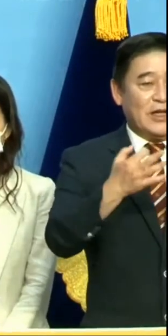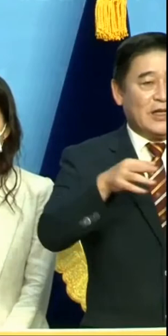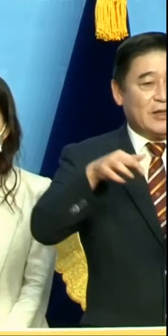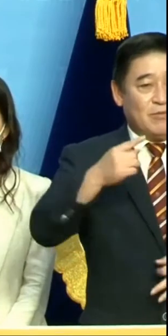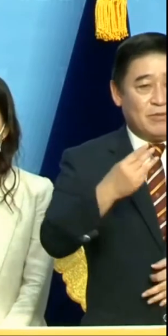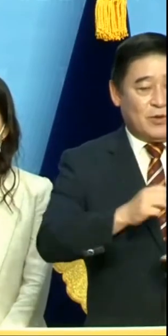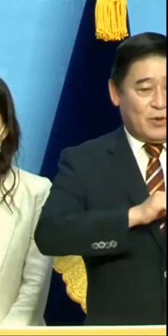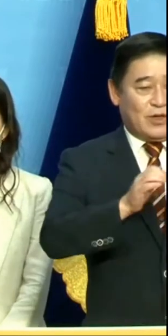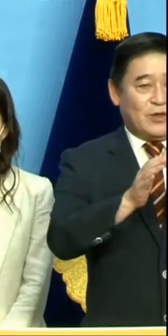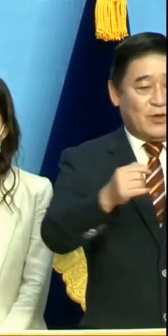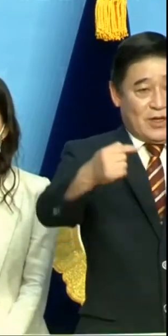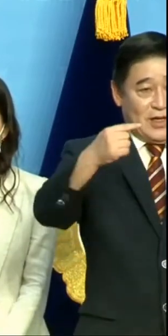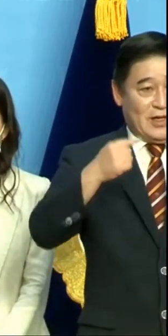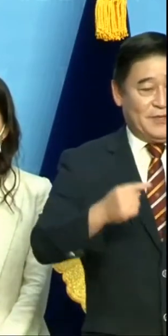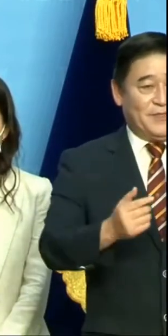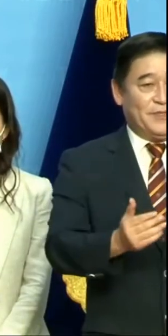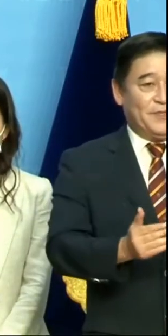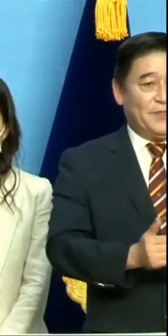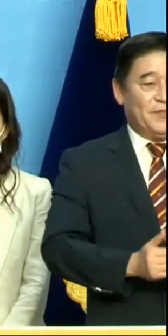활동과 님 참석하셨습니다